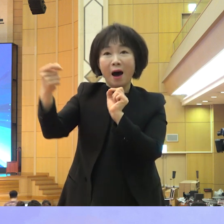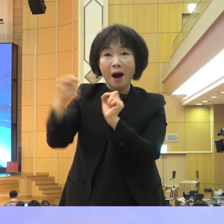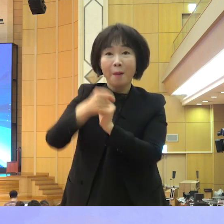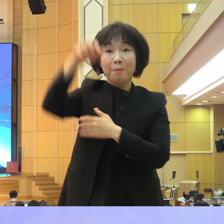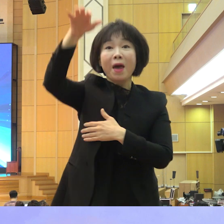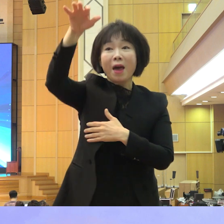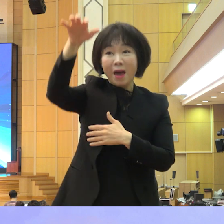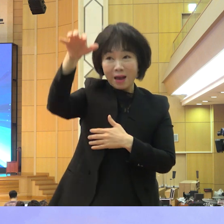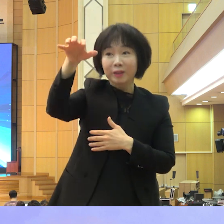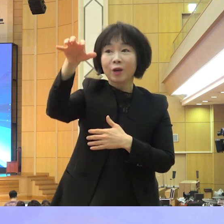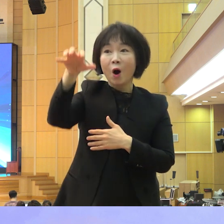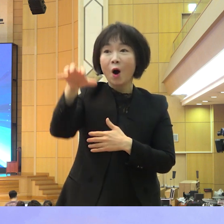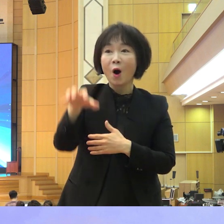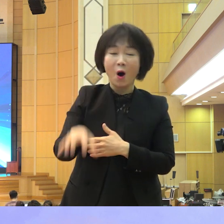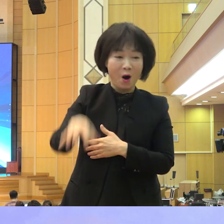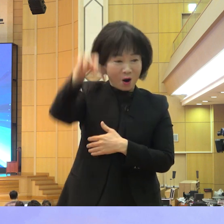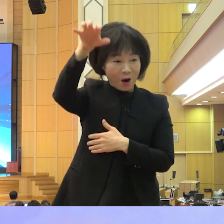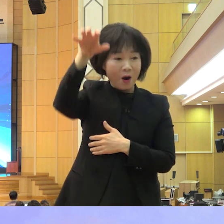보좌